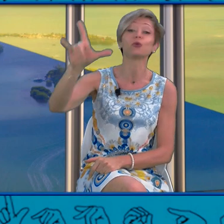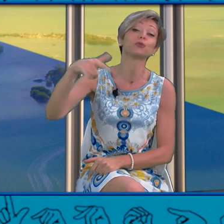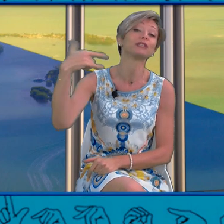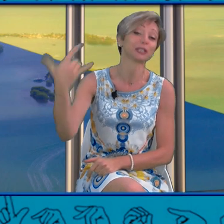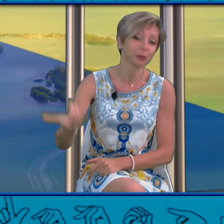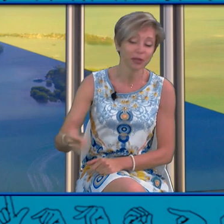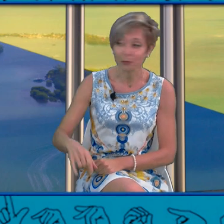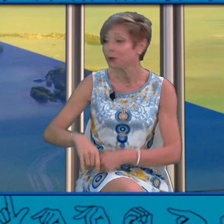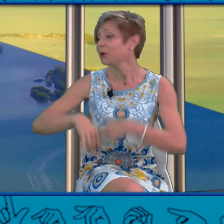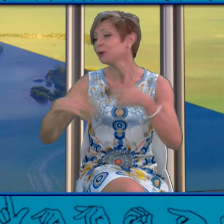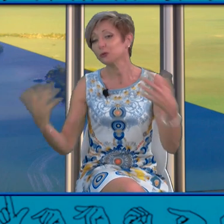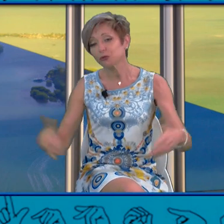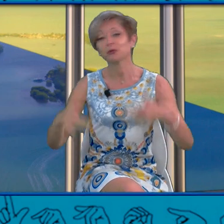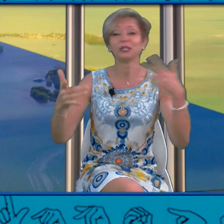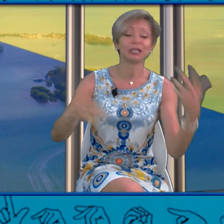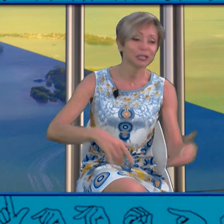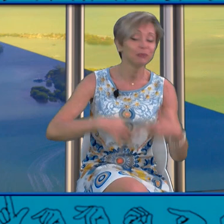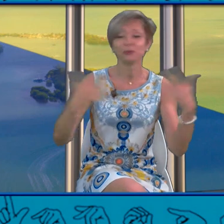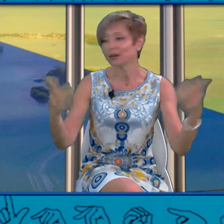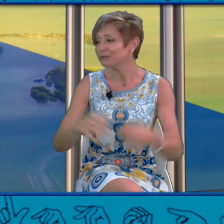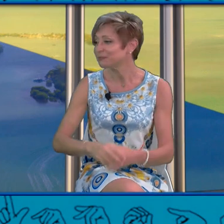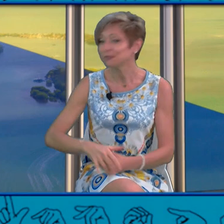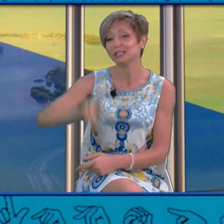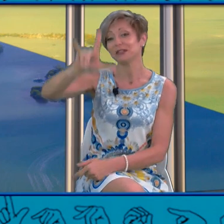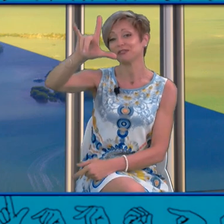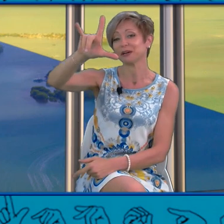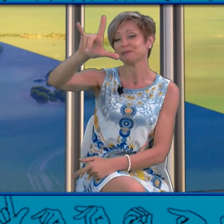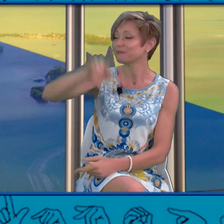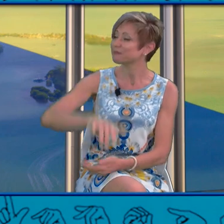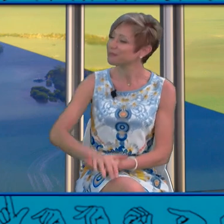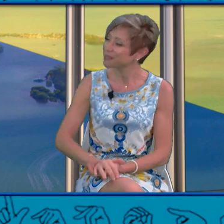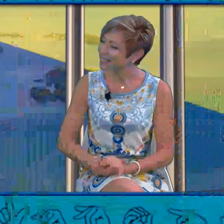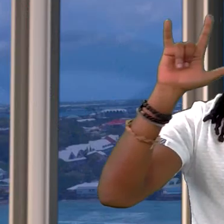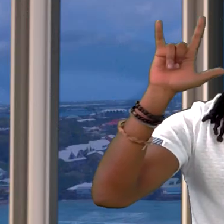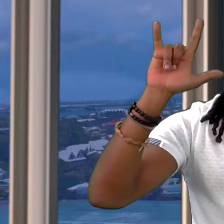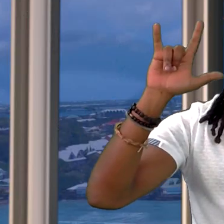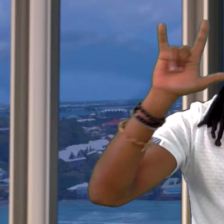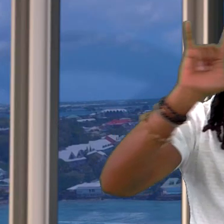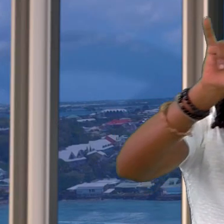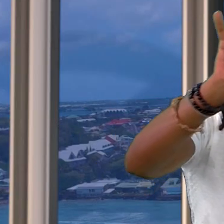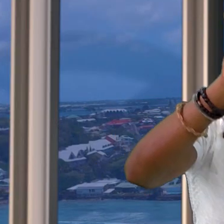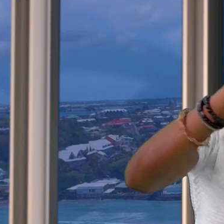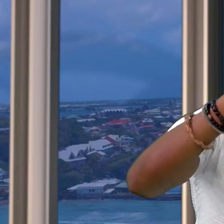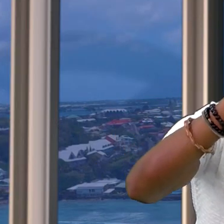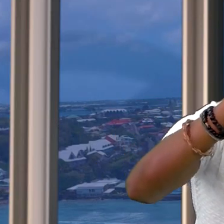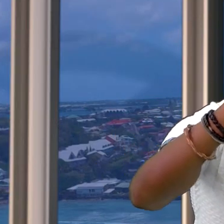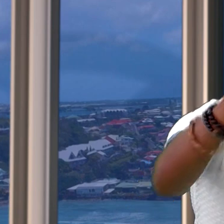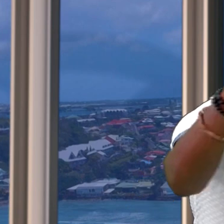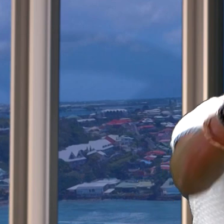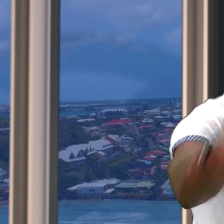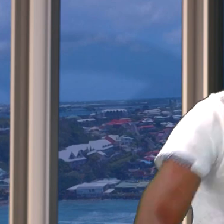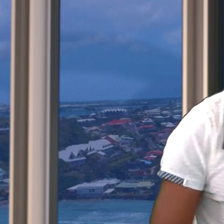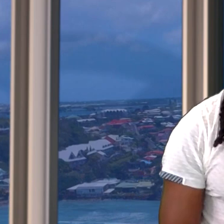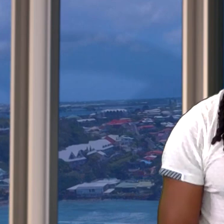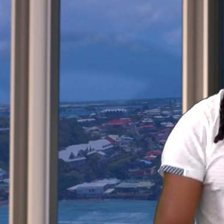ça, on le retrouve assez régulièrement, que ce soit dans les clips ou voilà. C'est facile à faire. C'est facile à faire, excellent. I love you, I